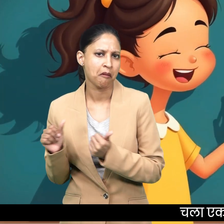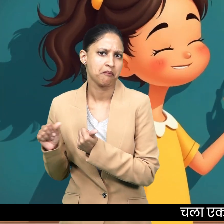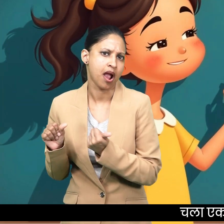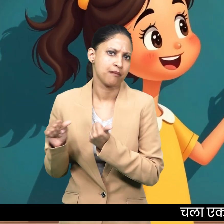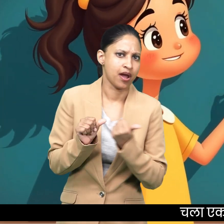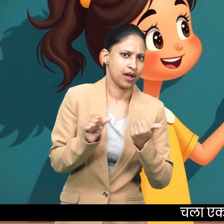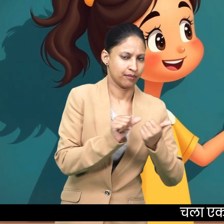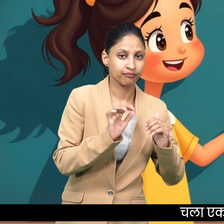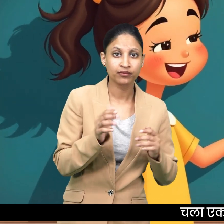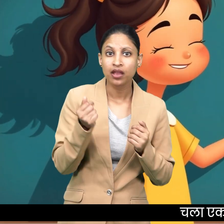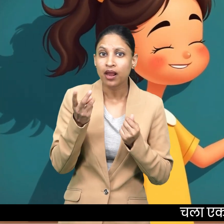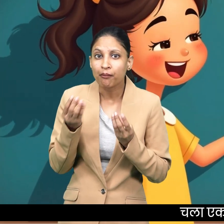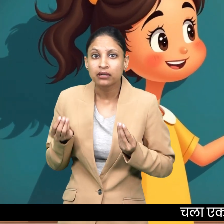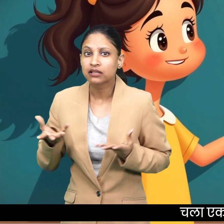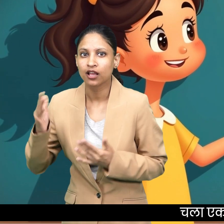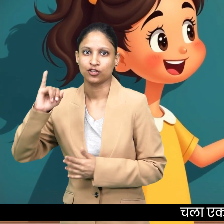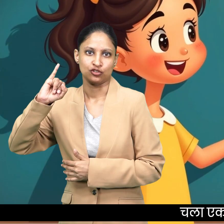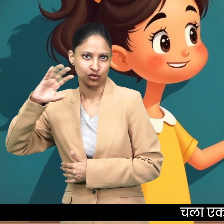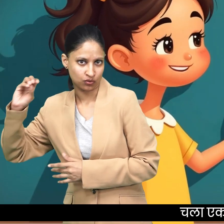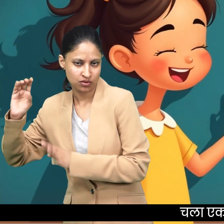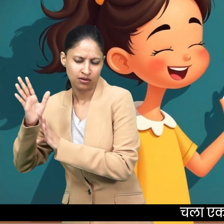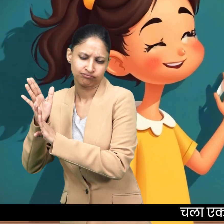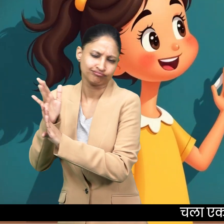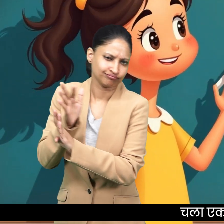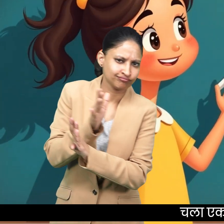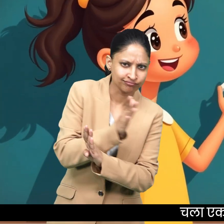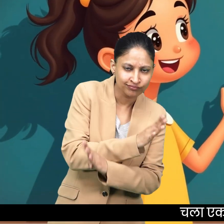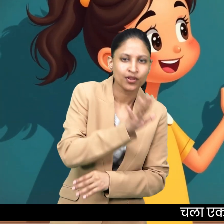आता 600 ते 596 पर्यंत मागे.